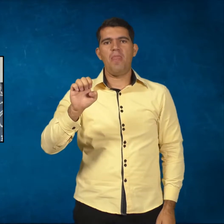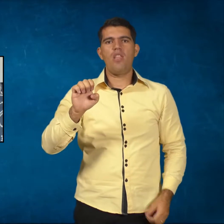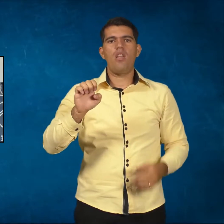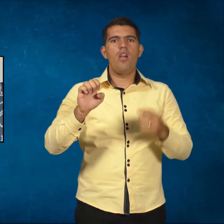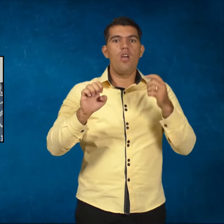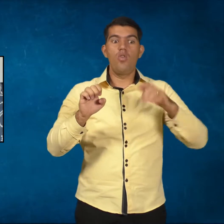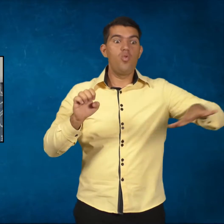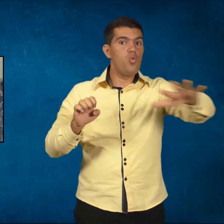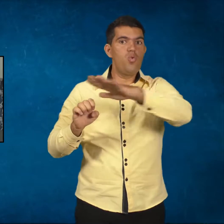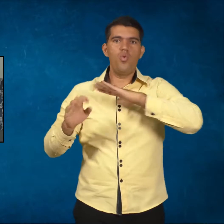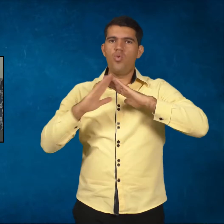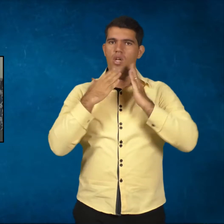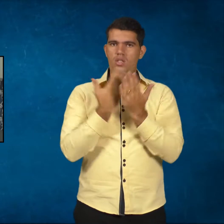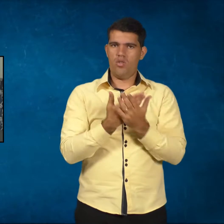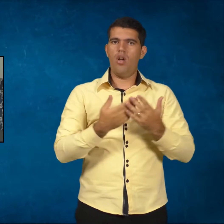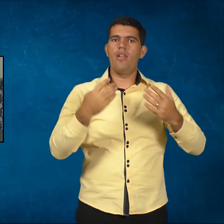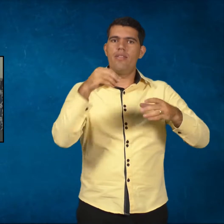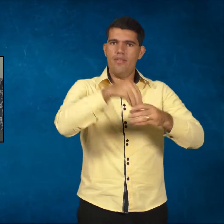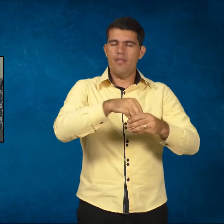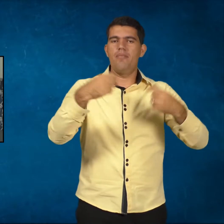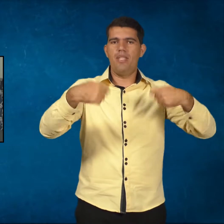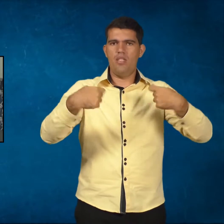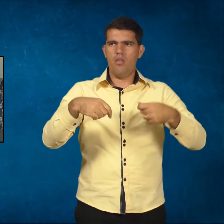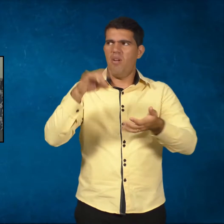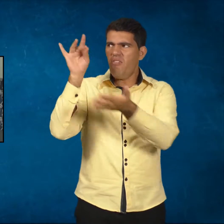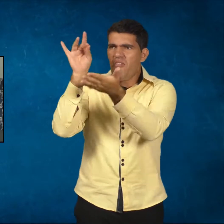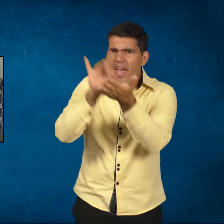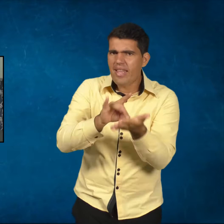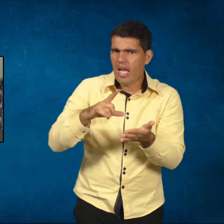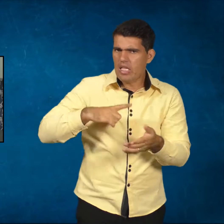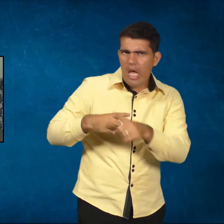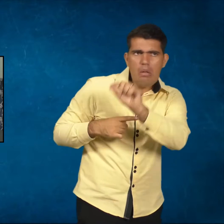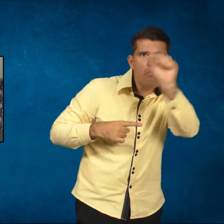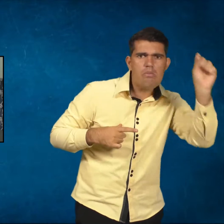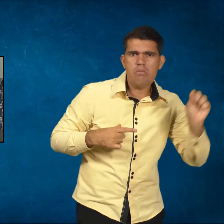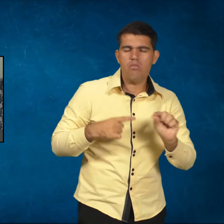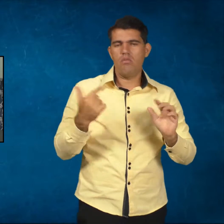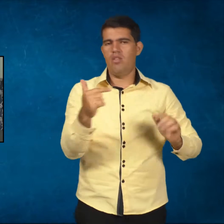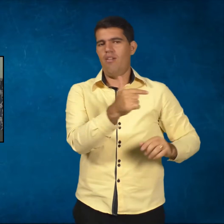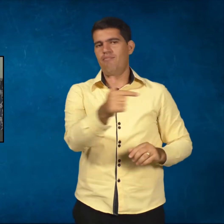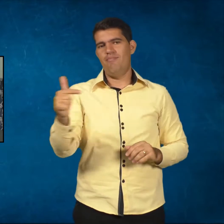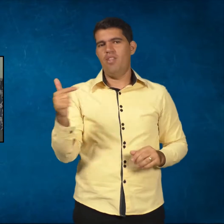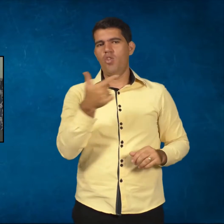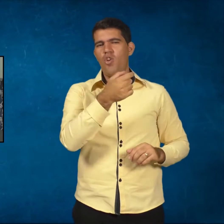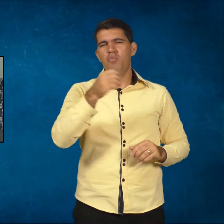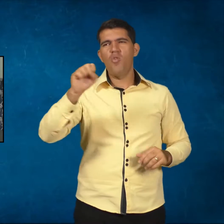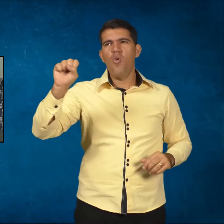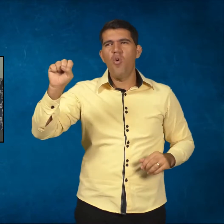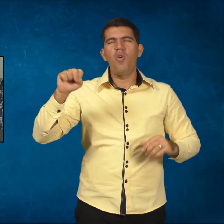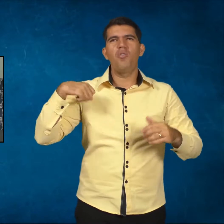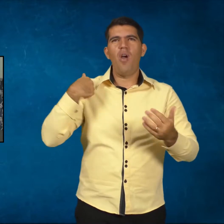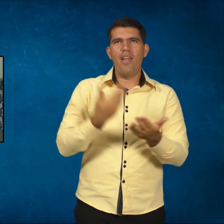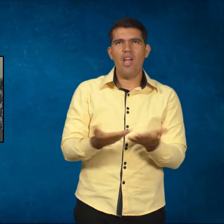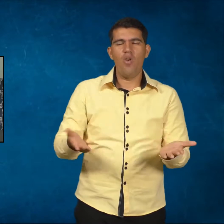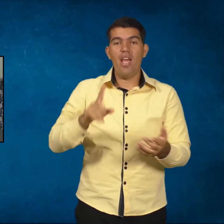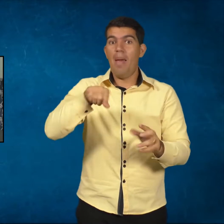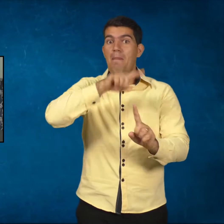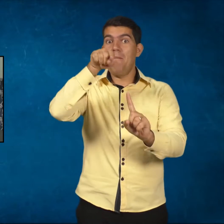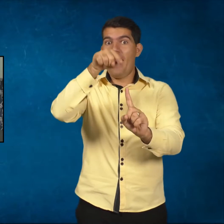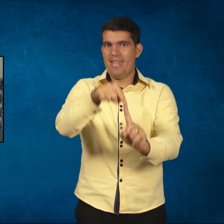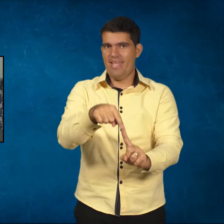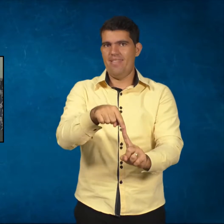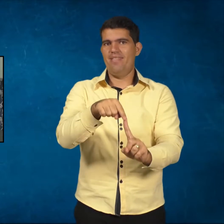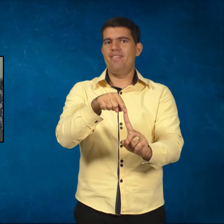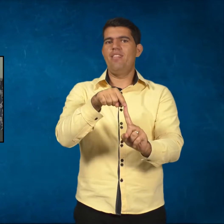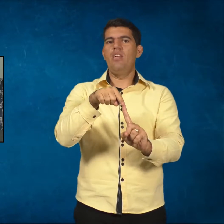em quase toda a escola. Ainda não é verdade que tem em toda a escola. A política de 2008 para cá colocou como meta que